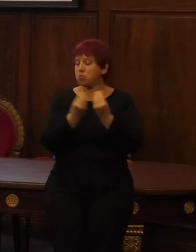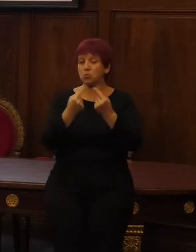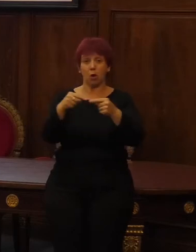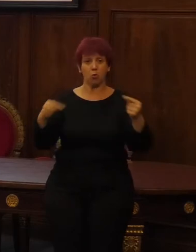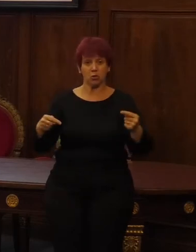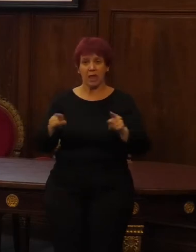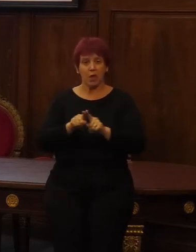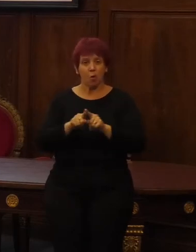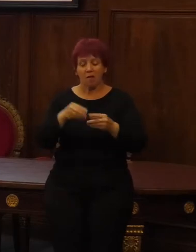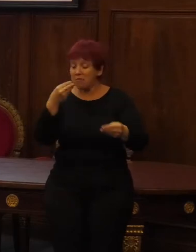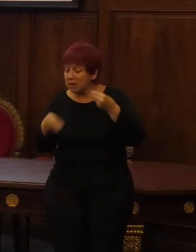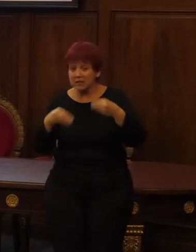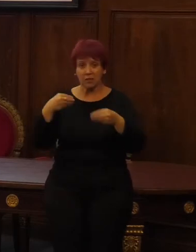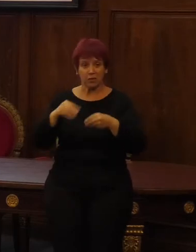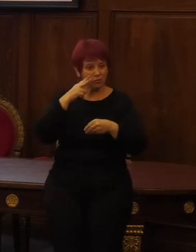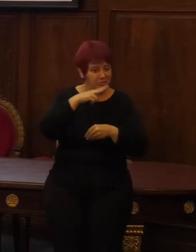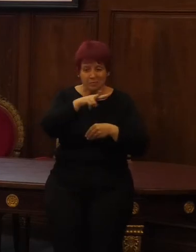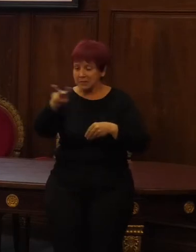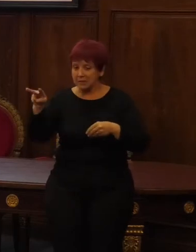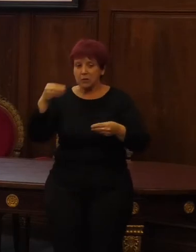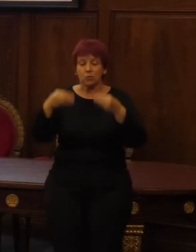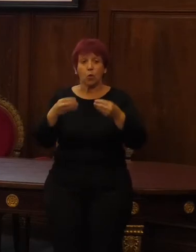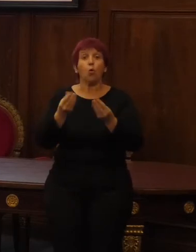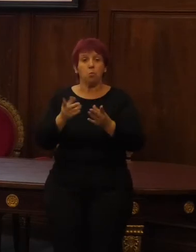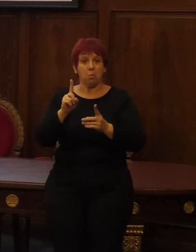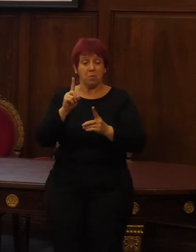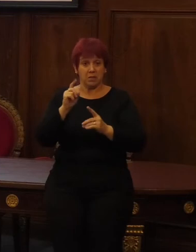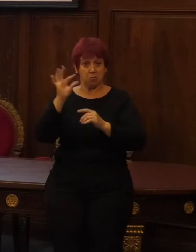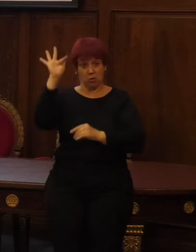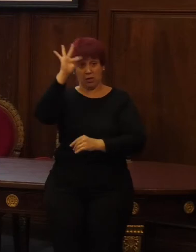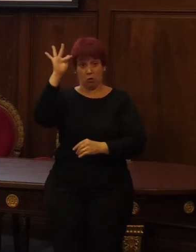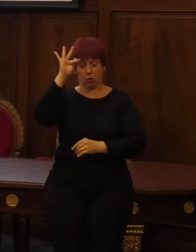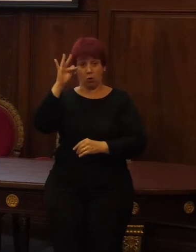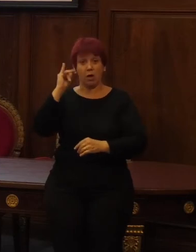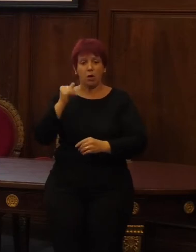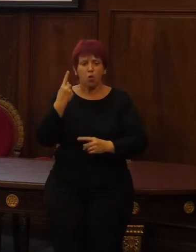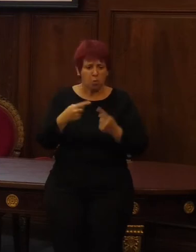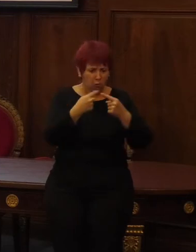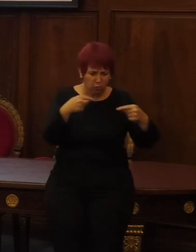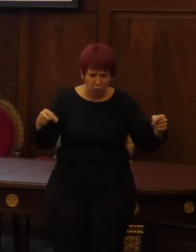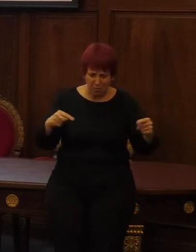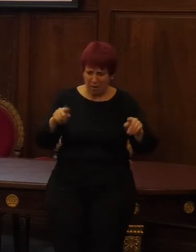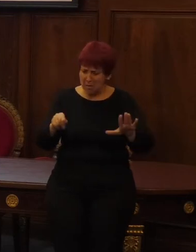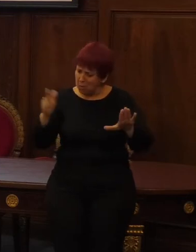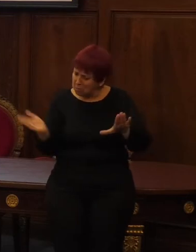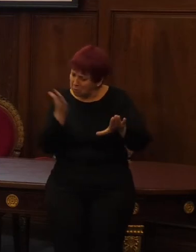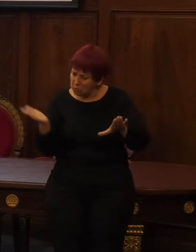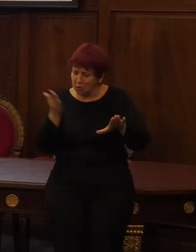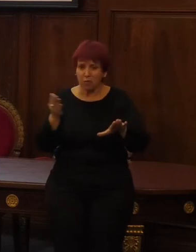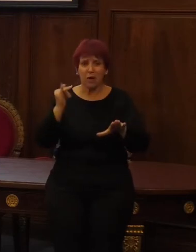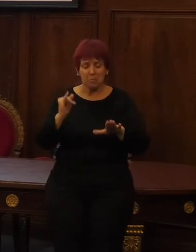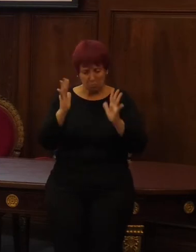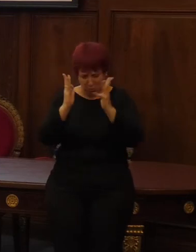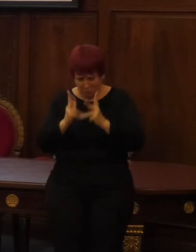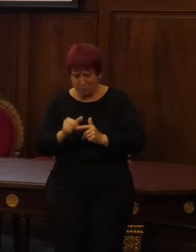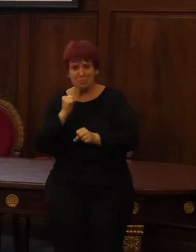tipo. Uno que parece evidente es el tecnológico y la mutación de los modos productivos y de la